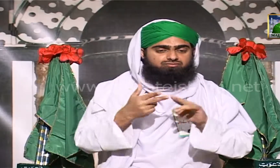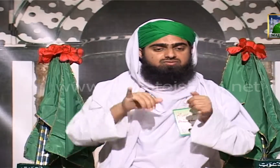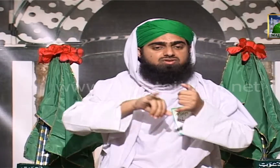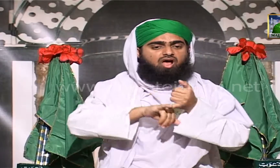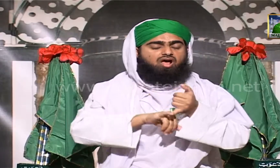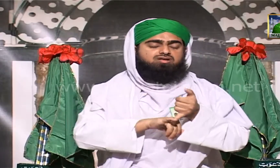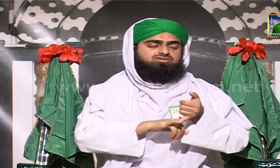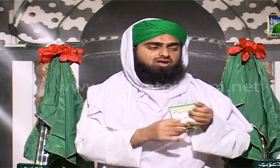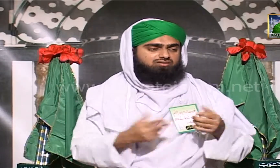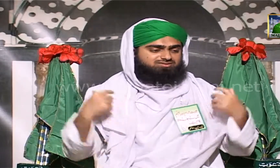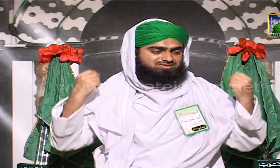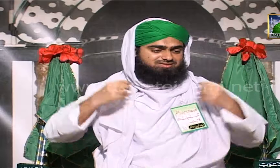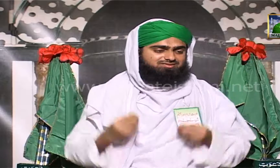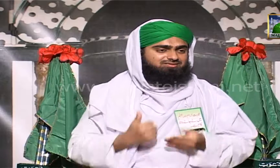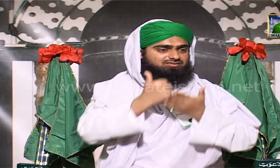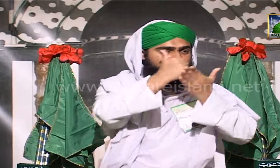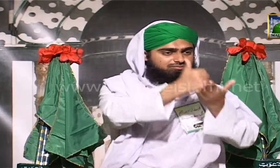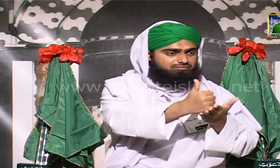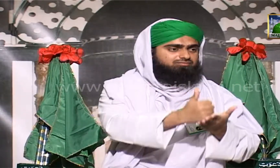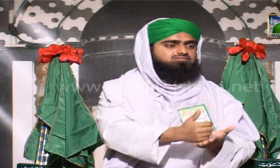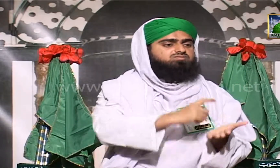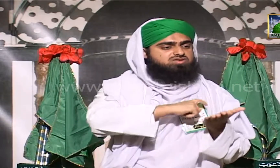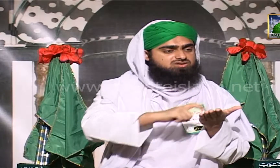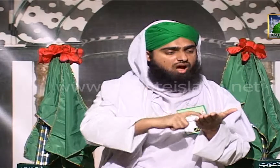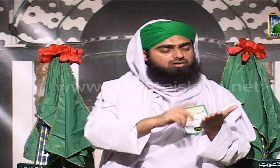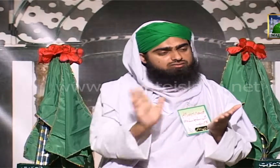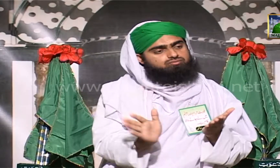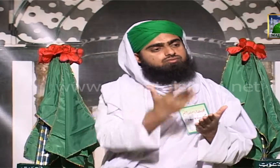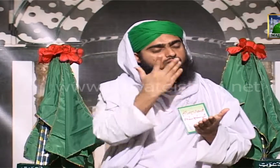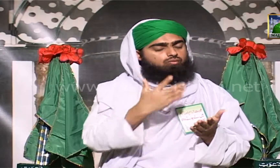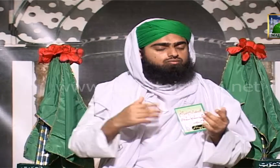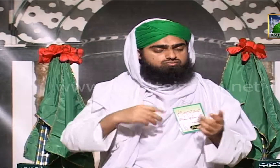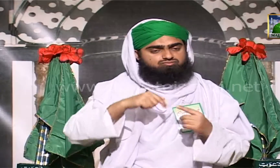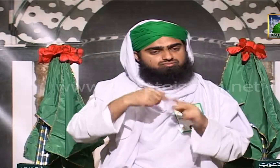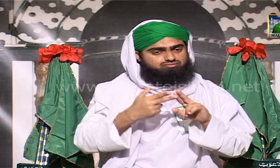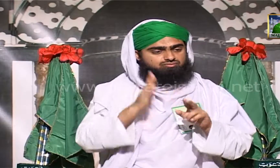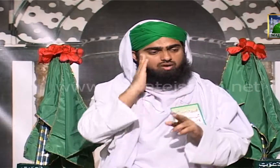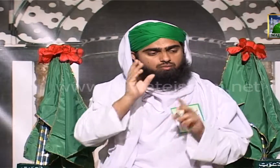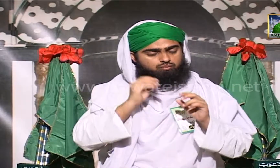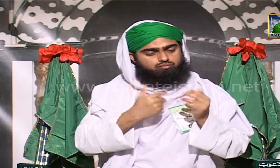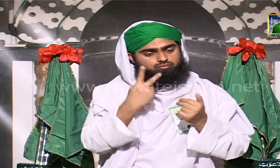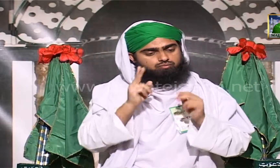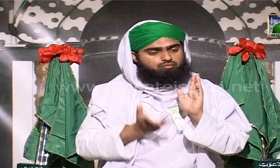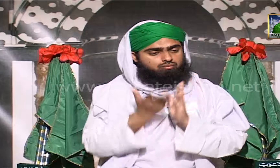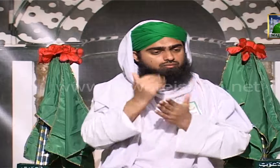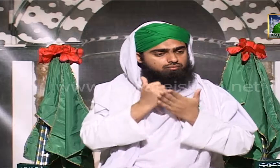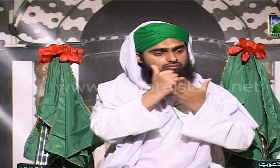عطا کیا اور سند اجازت مرحمت فرمائی۔ اس کے بعد بھی میں نے اپنا وہی شغل جاری